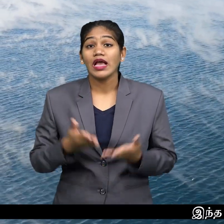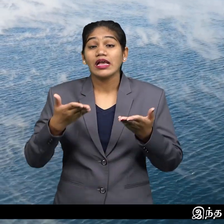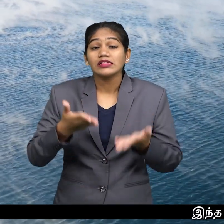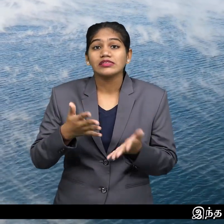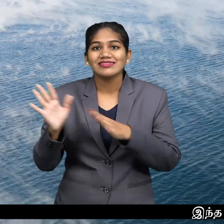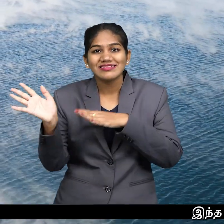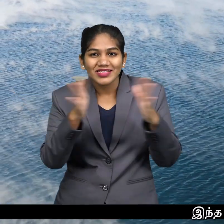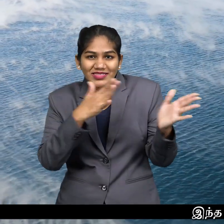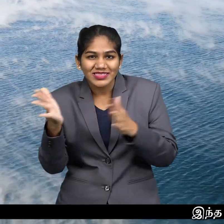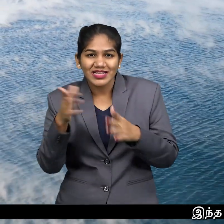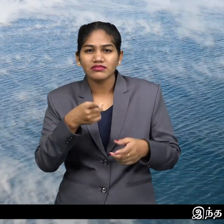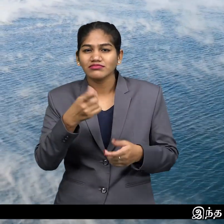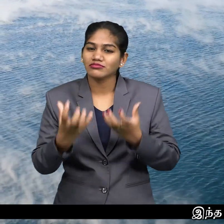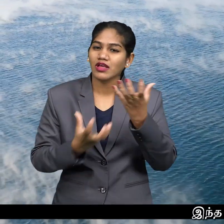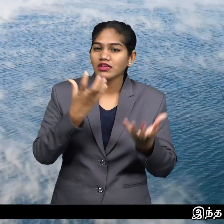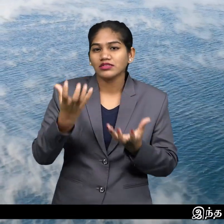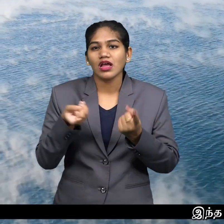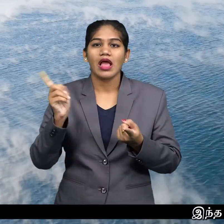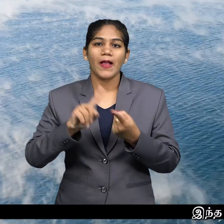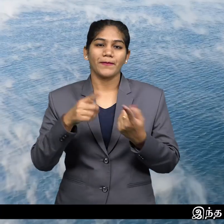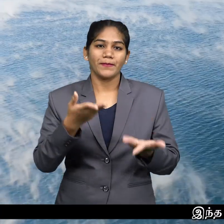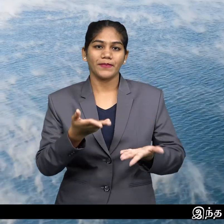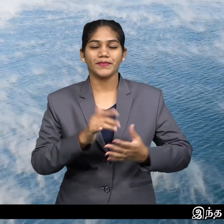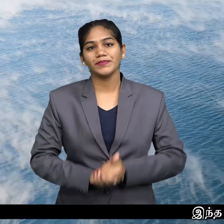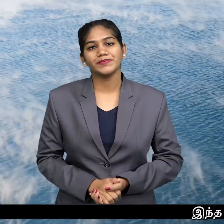இந்த காற்றும் சூடாகிறது.